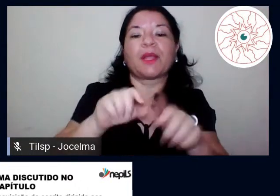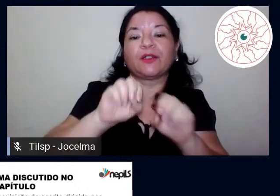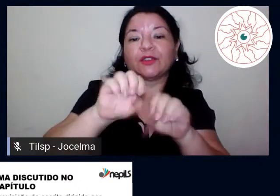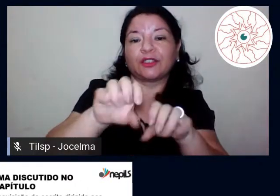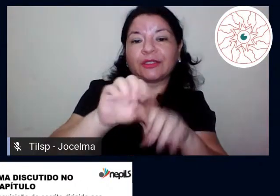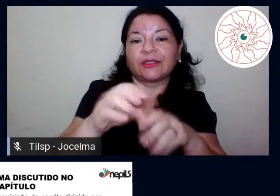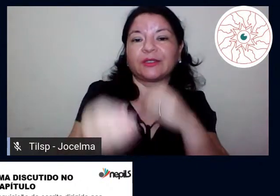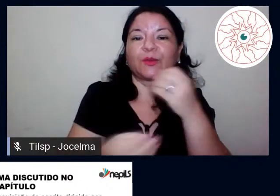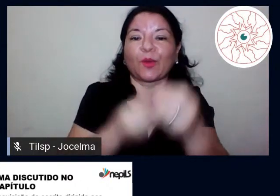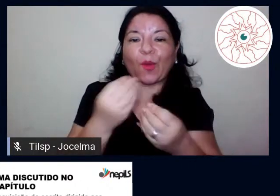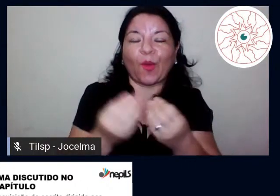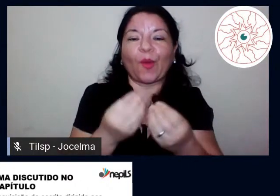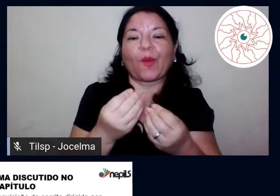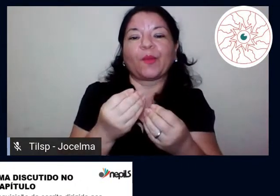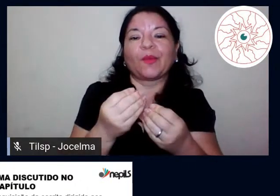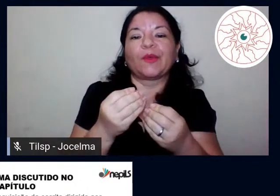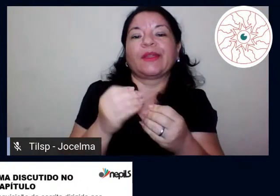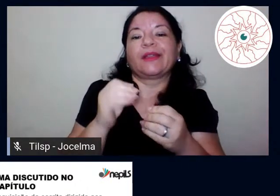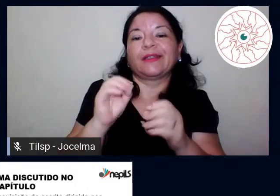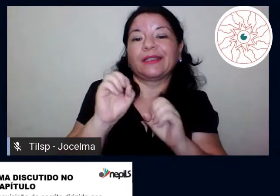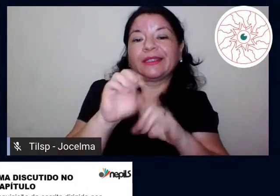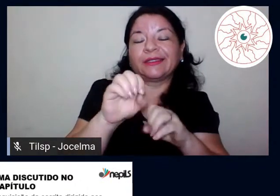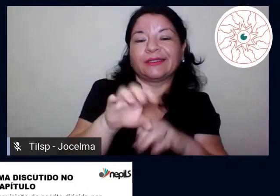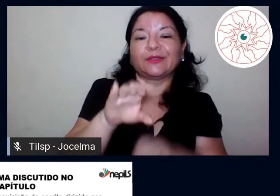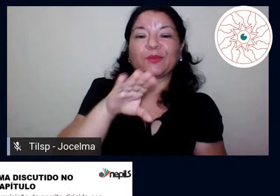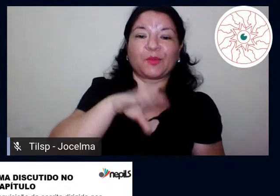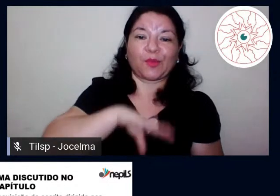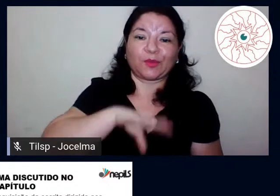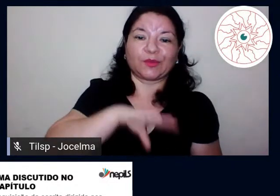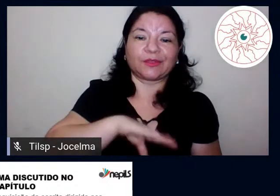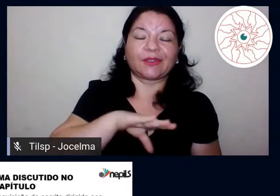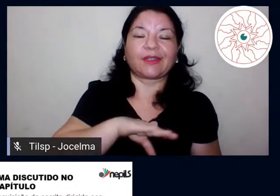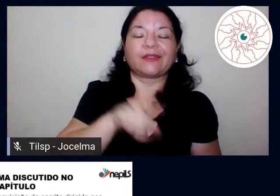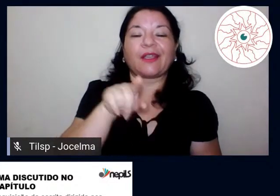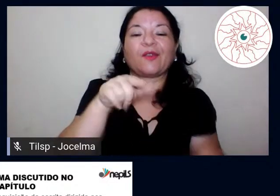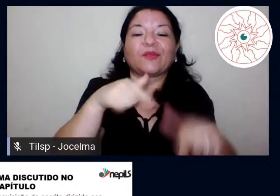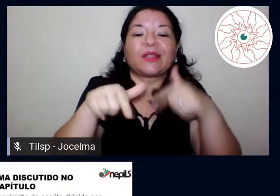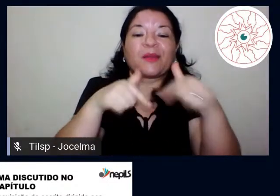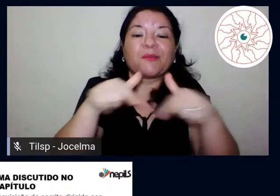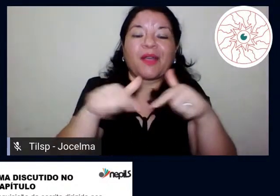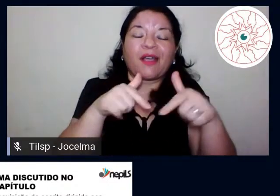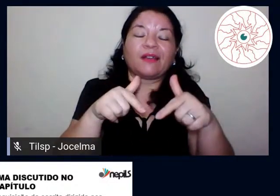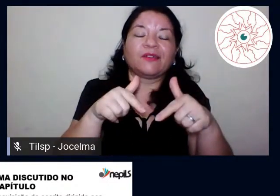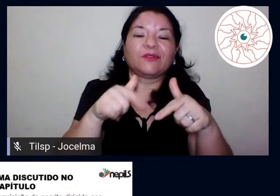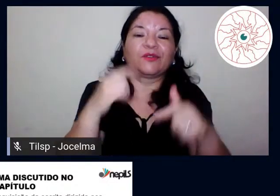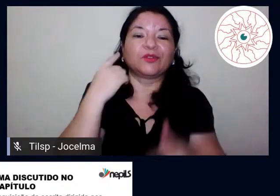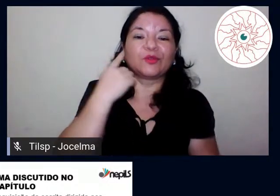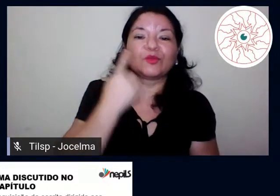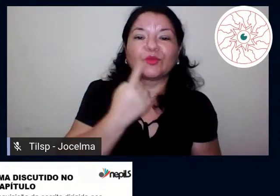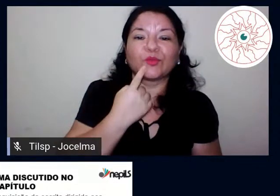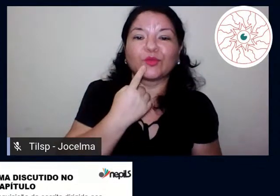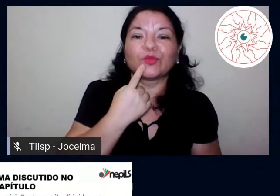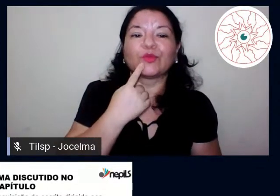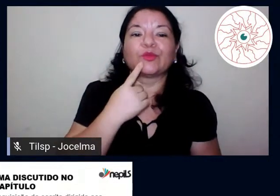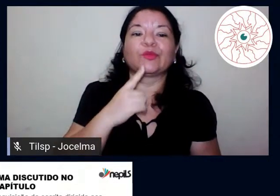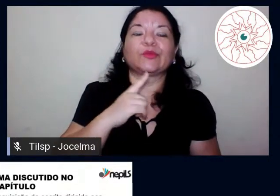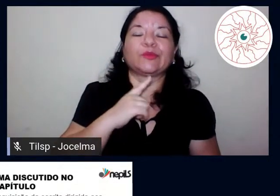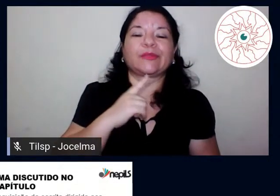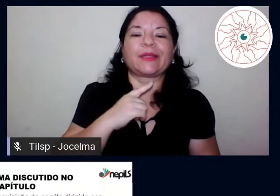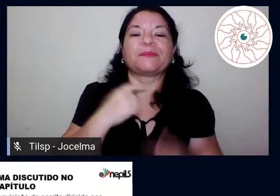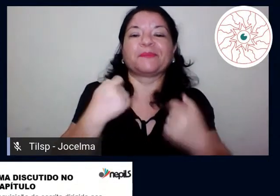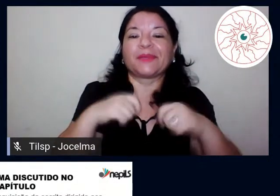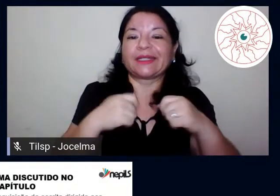língua oral. Ele é um trabalho que submete os surdos a dois grandes